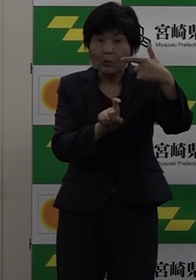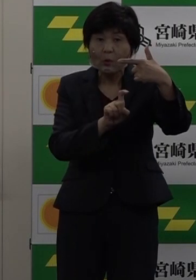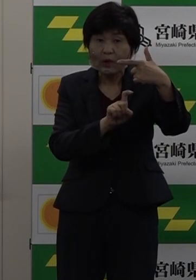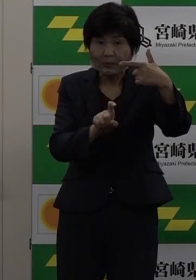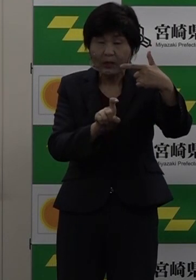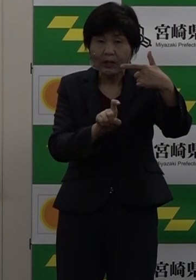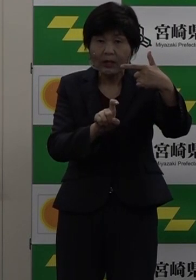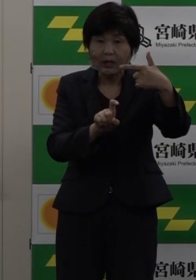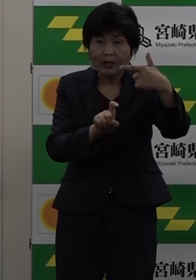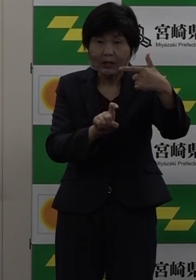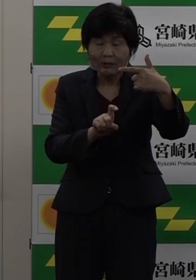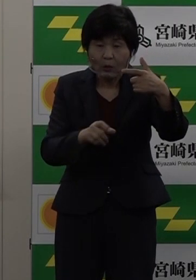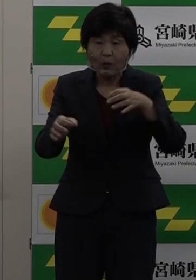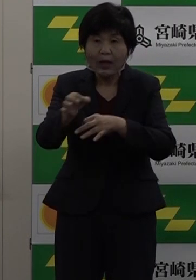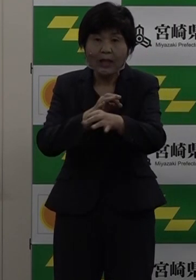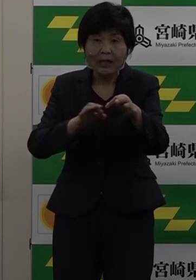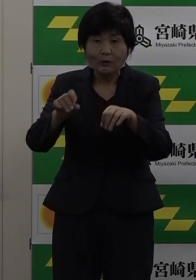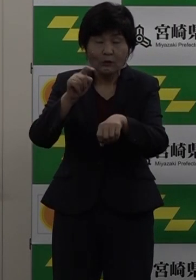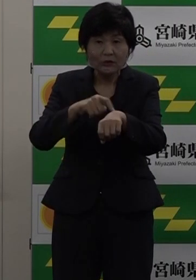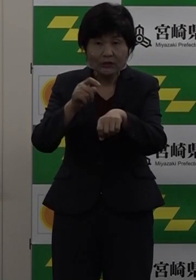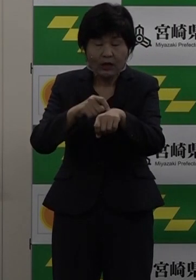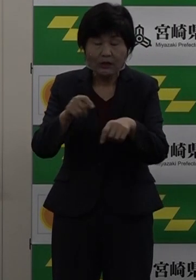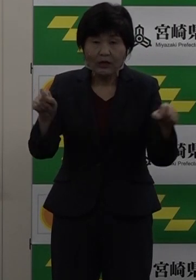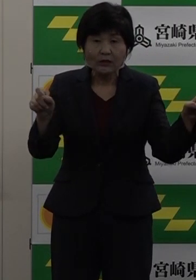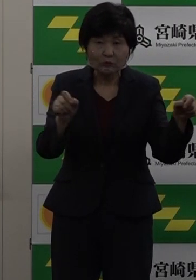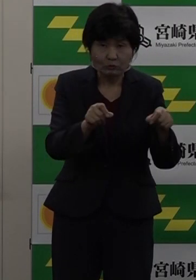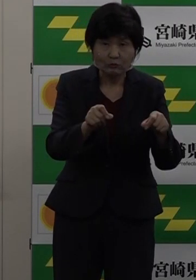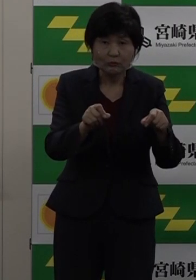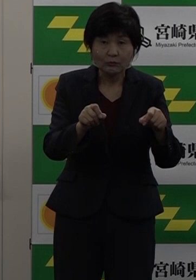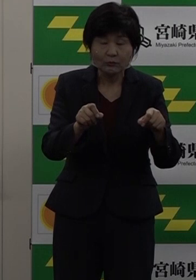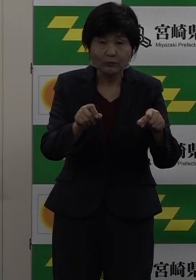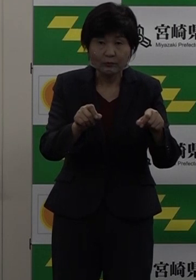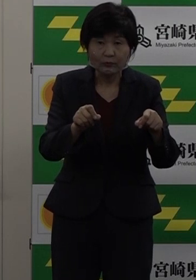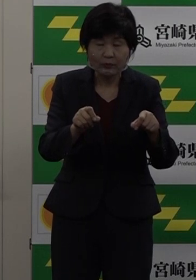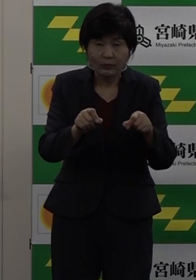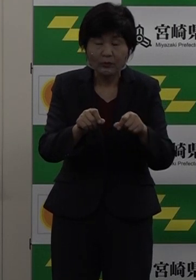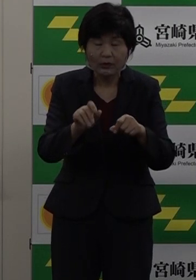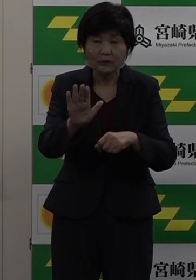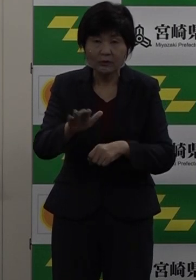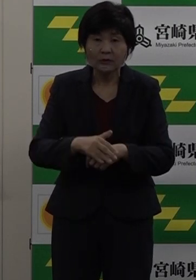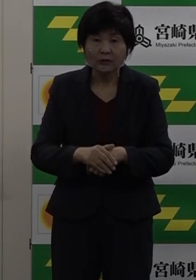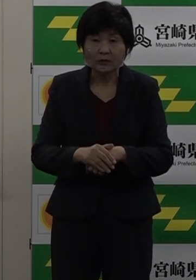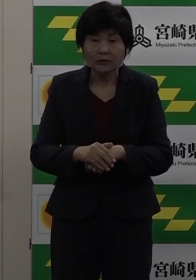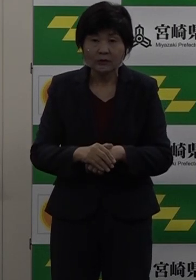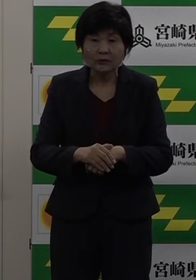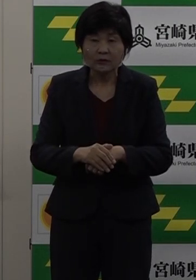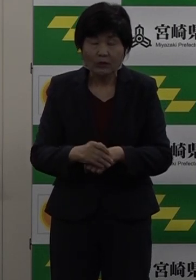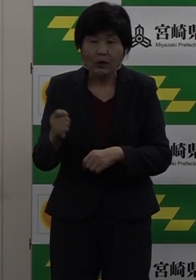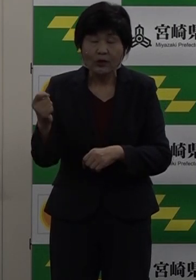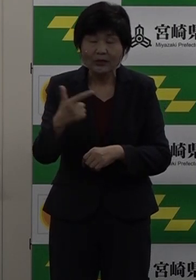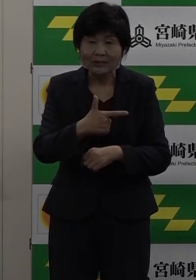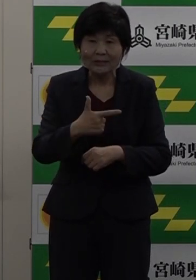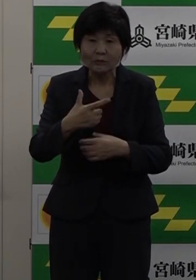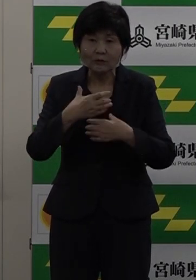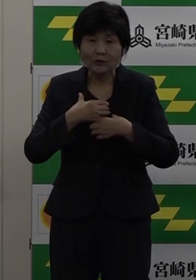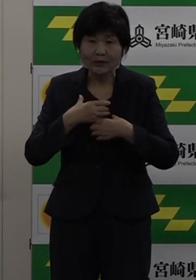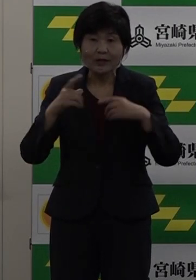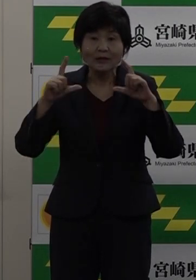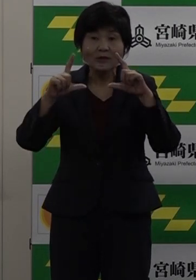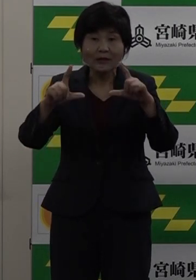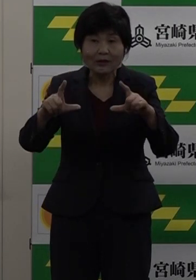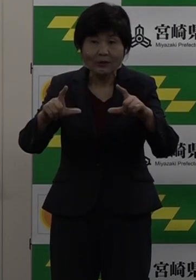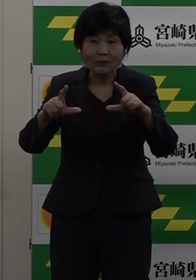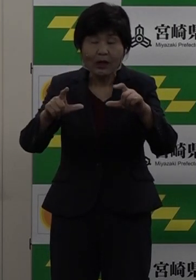時間短縮要請というものは、はい、この緊急事態宣言自体はこの5月31日までを区切りと